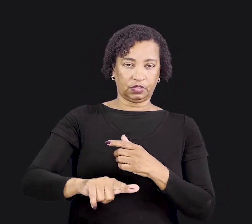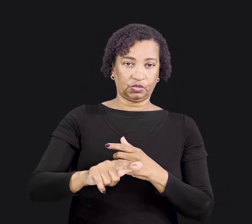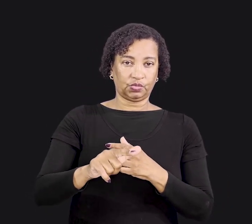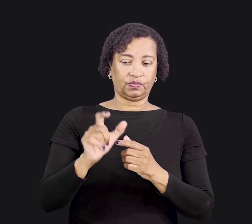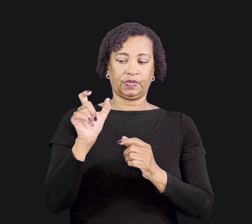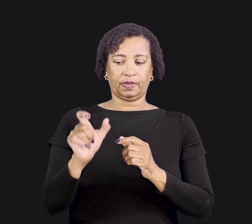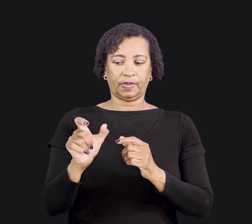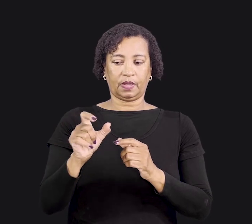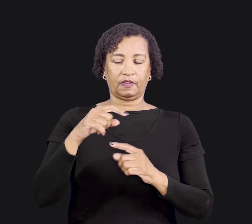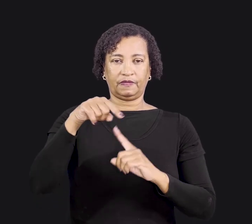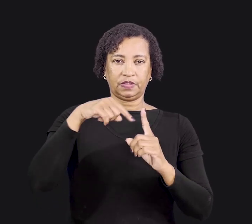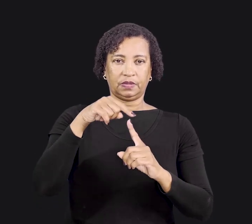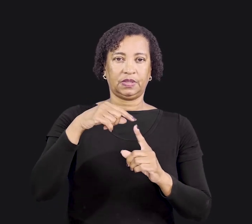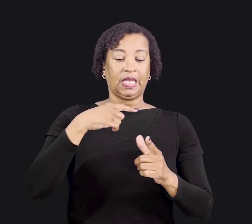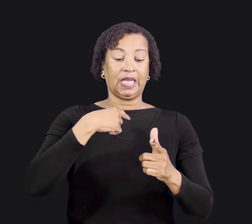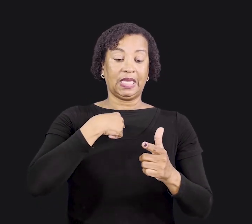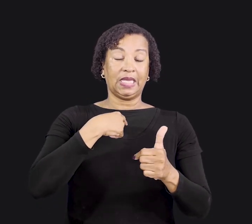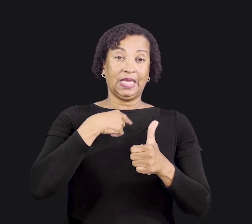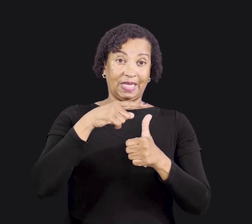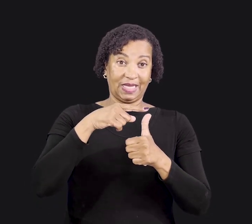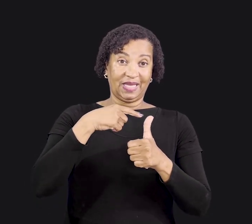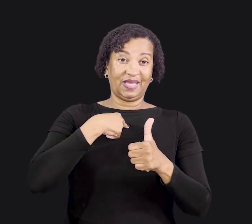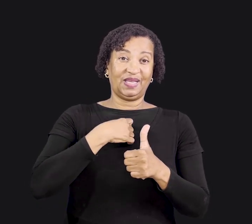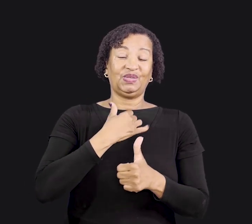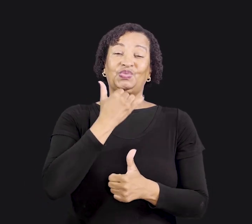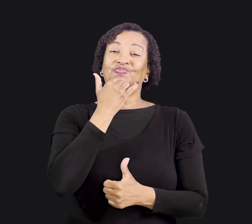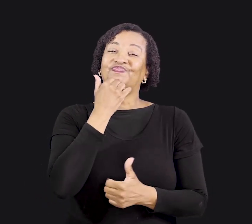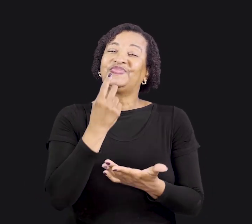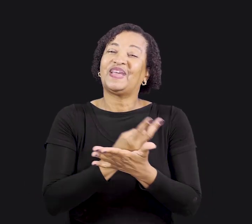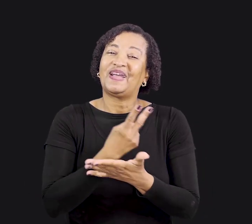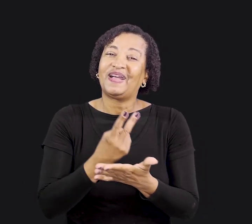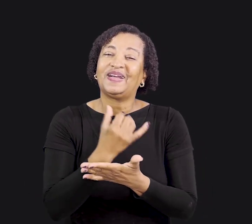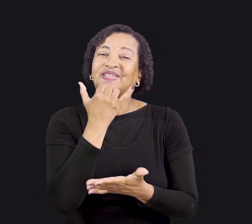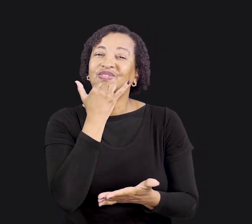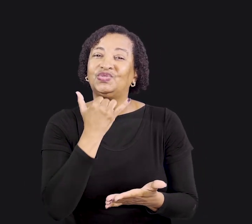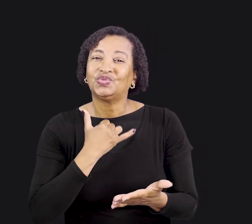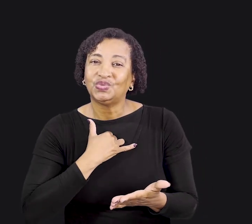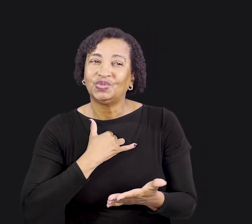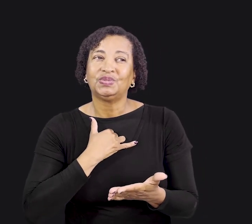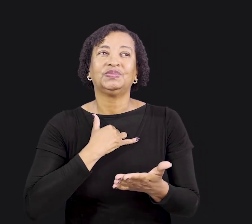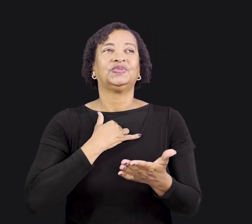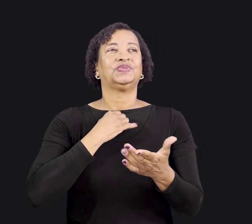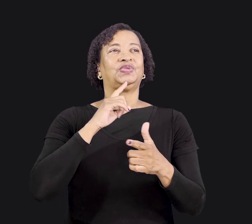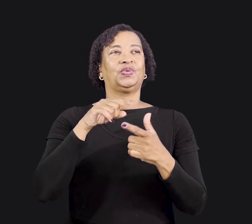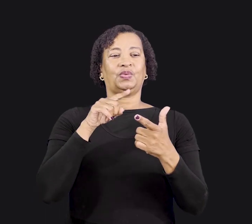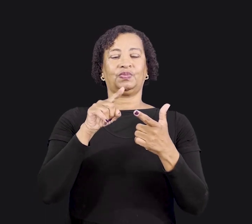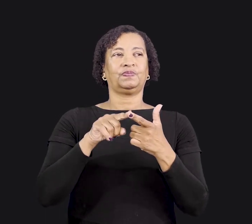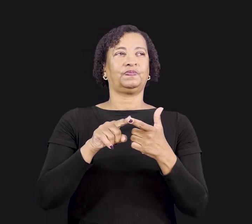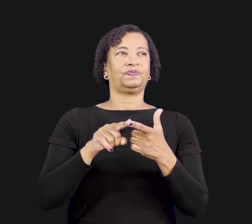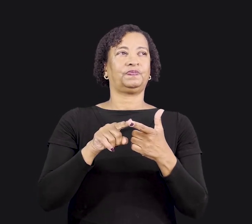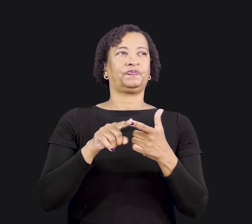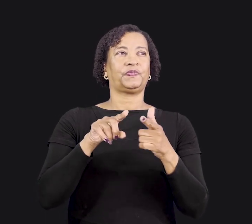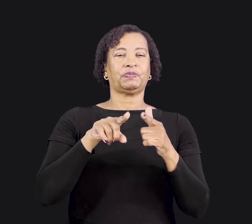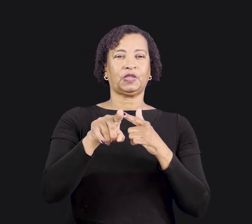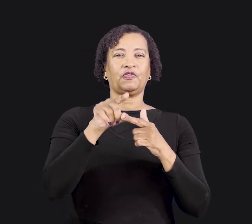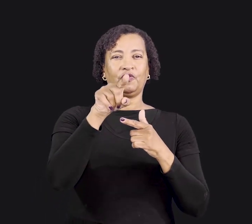as palavras são, eu estava errado, desculpe-me. Ou então uma perguntinha, você me